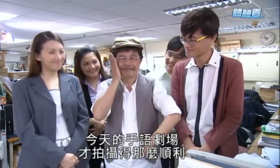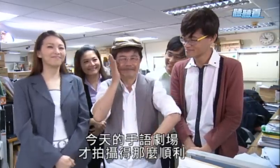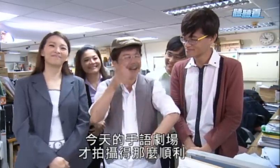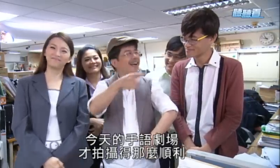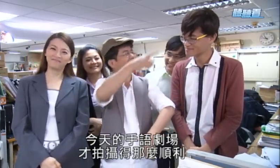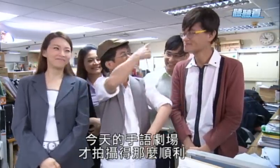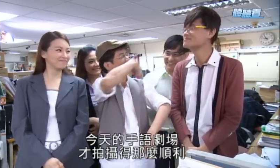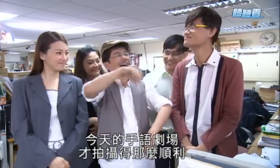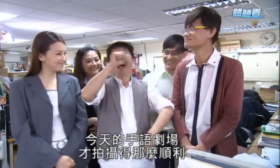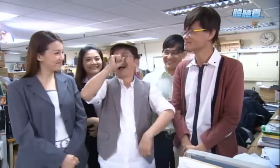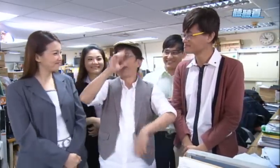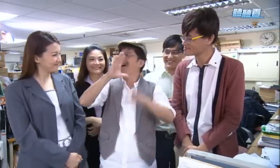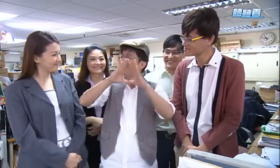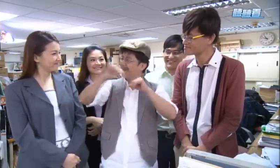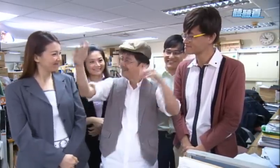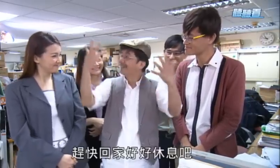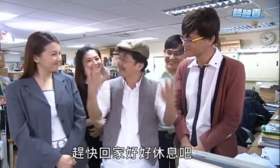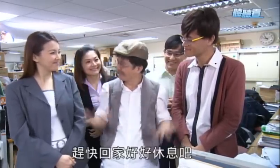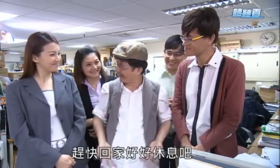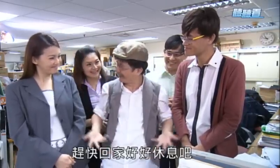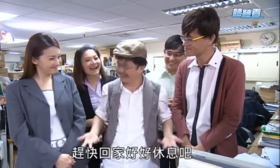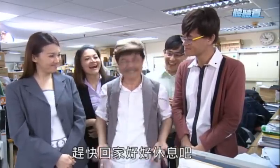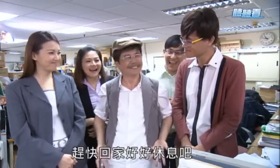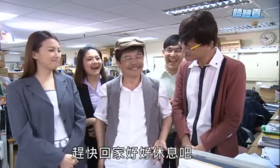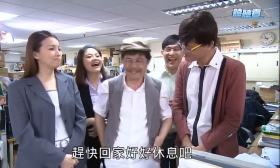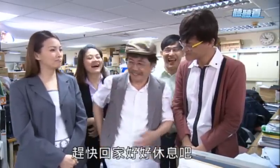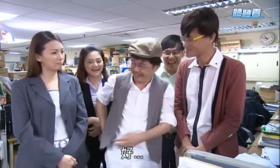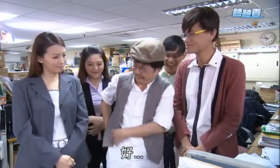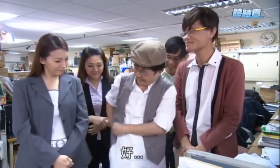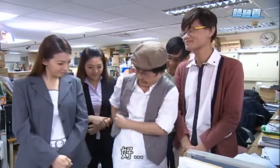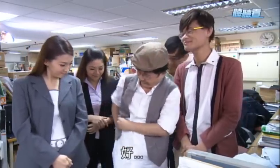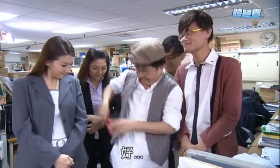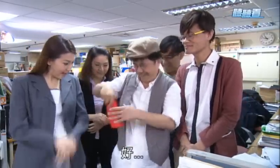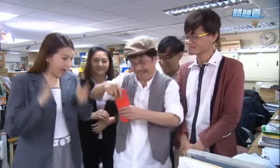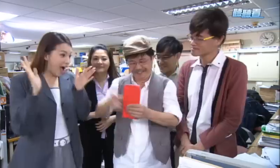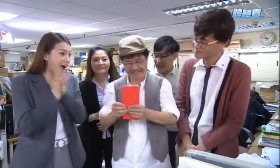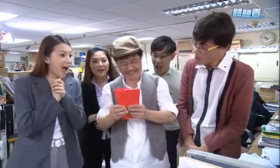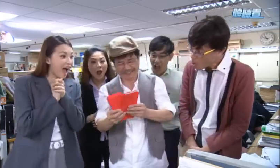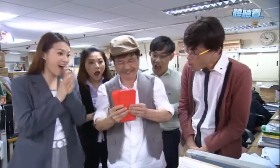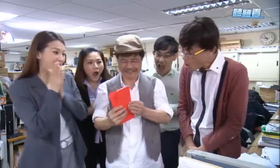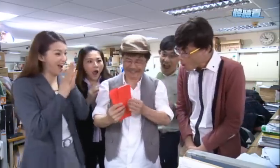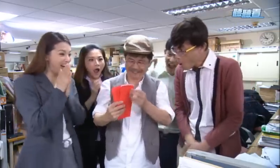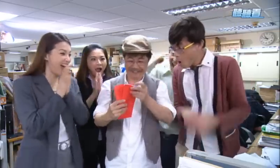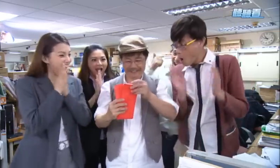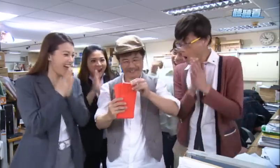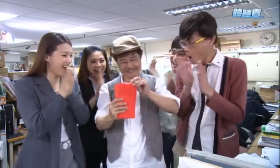摄的那么顺利。哎，赶快回家好好休息吧。 好。 哎， 哇 哇！哎嘿，